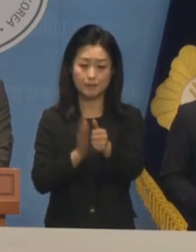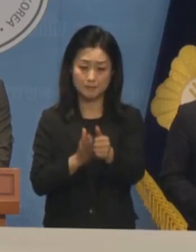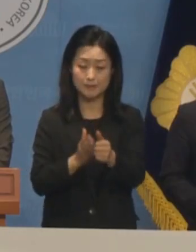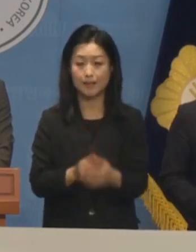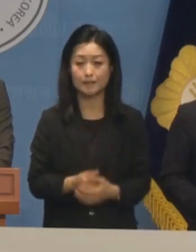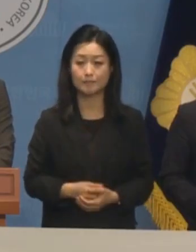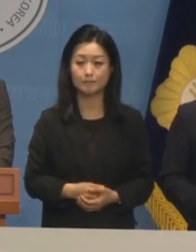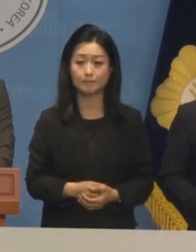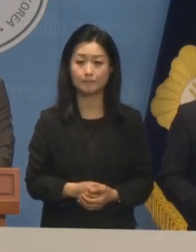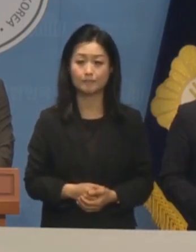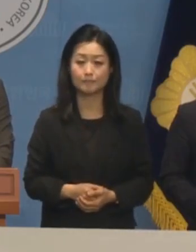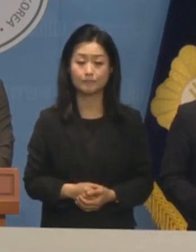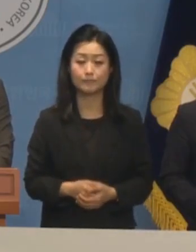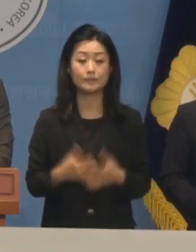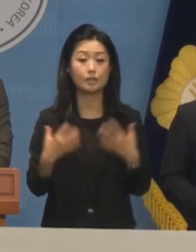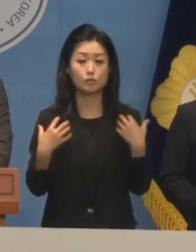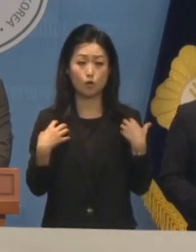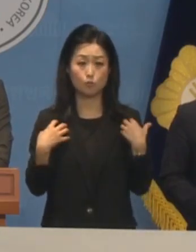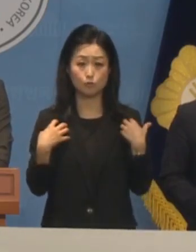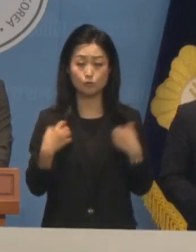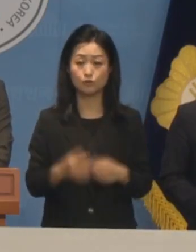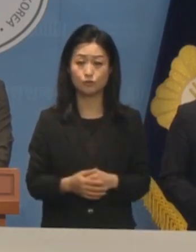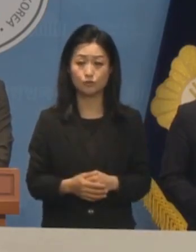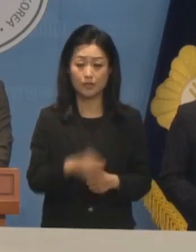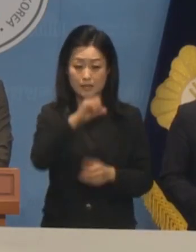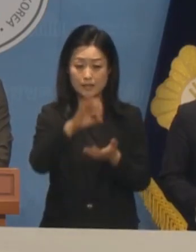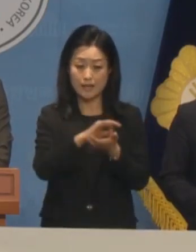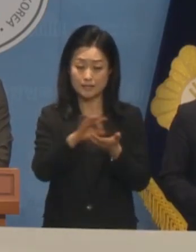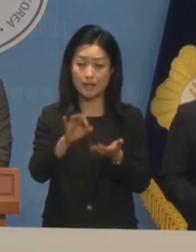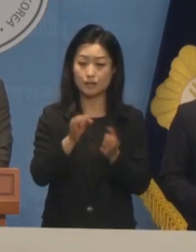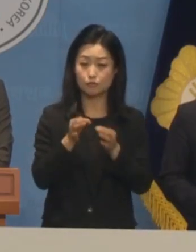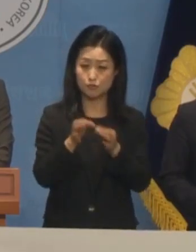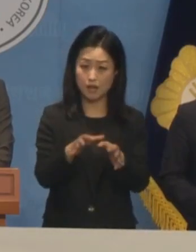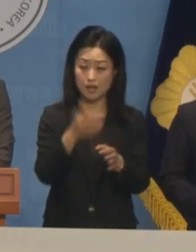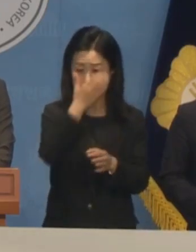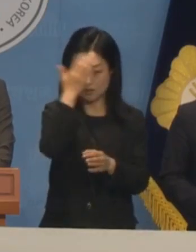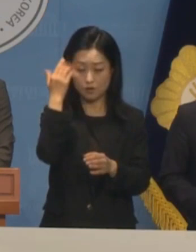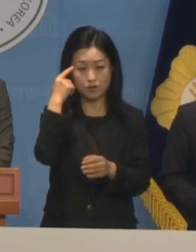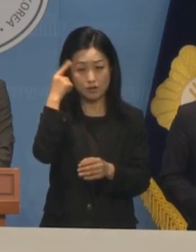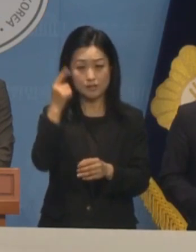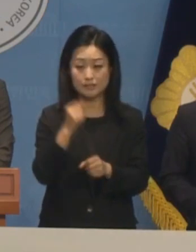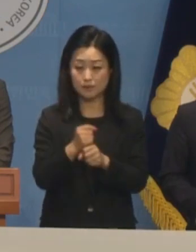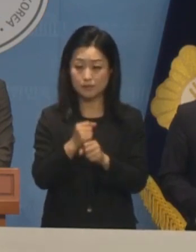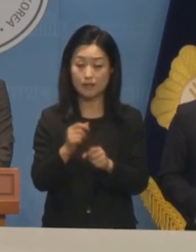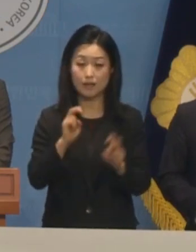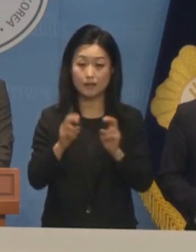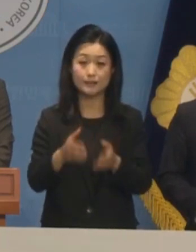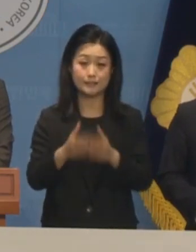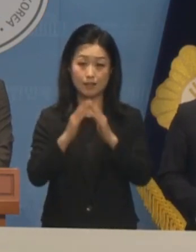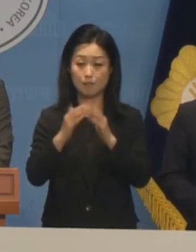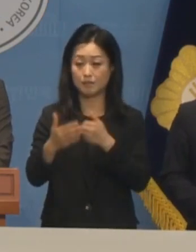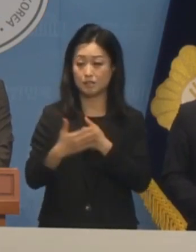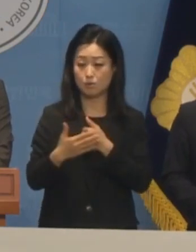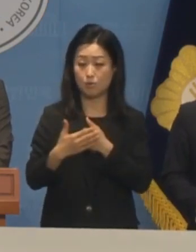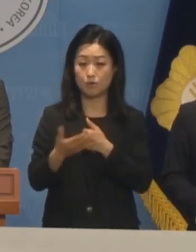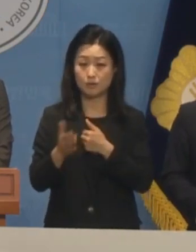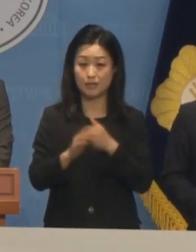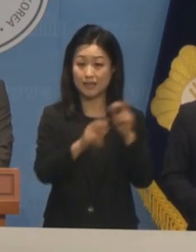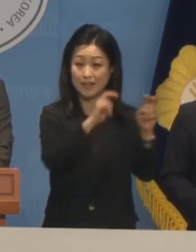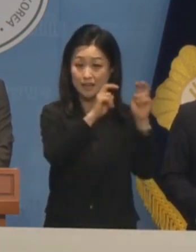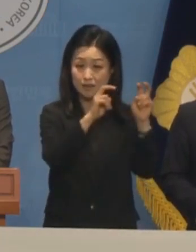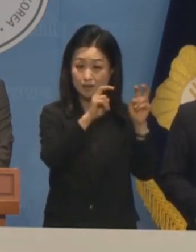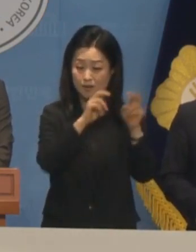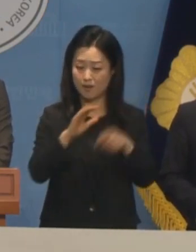바랍니다. 정부는 수조 원의 예산을 투입하여 청년 창업을 장려하고 있지만 대기업은